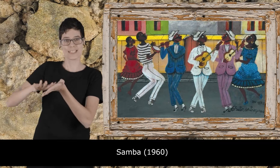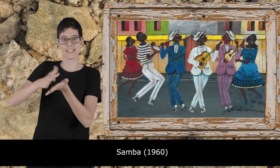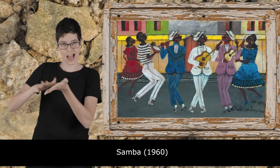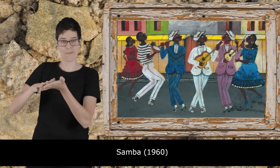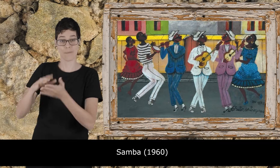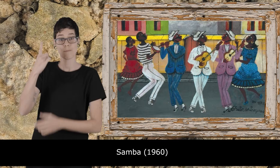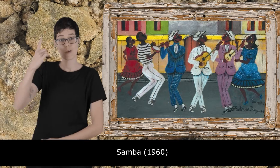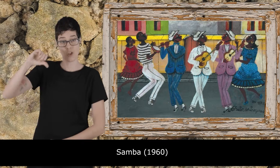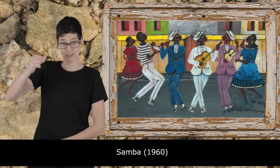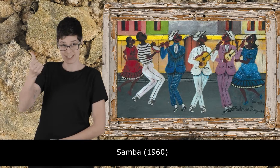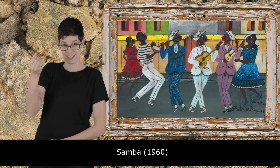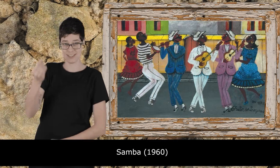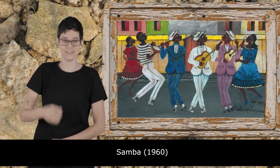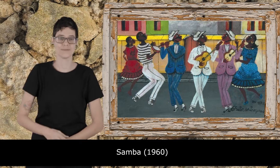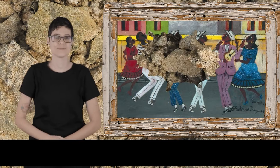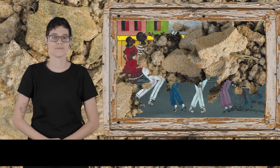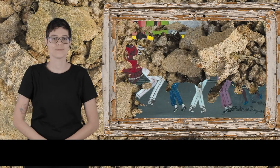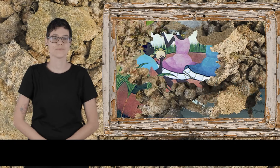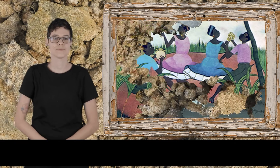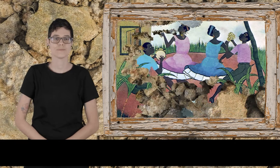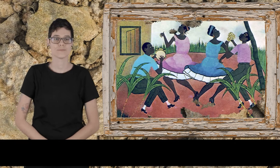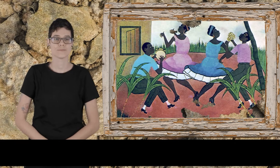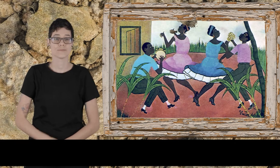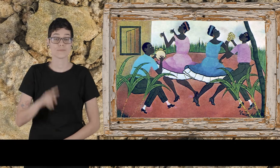Samba, 1960.